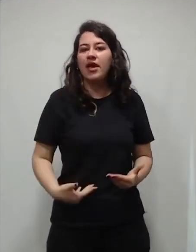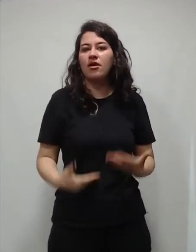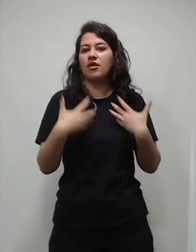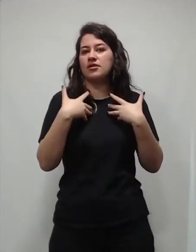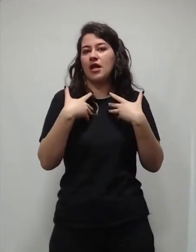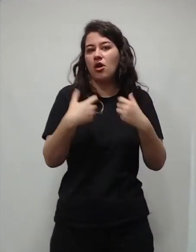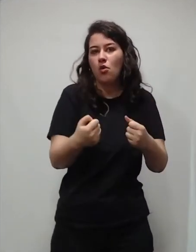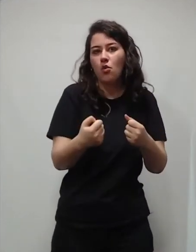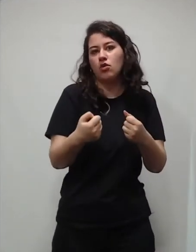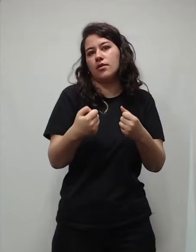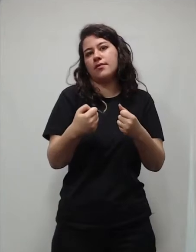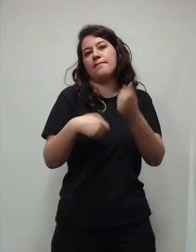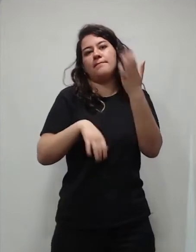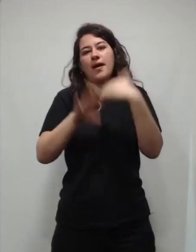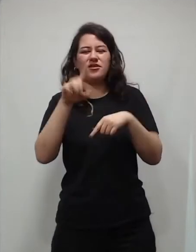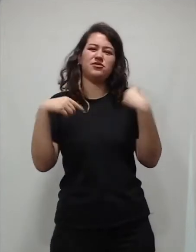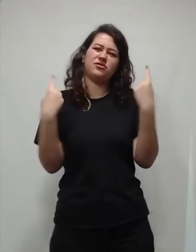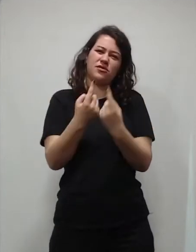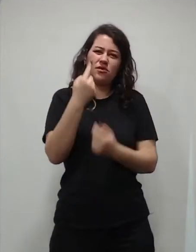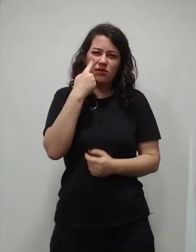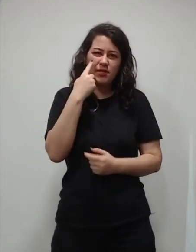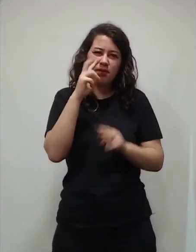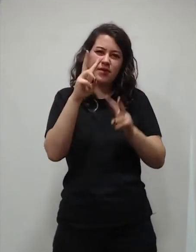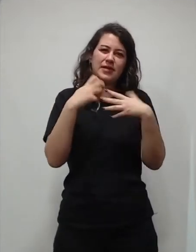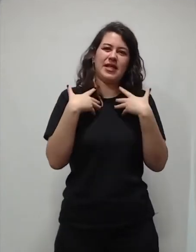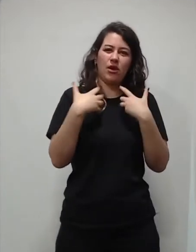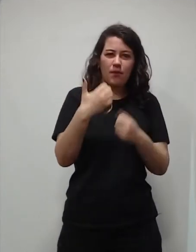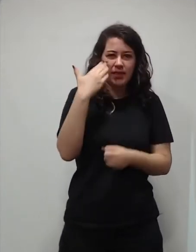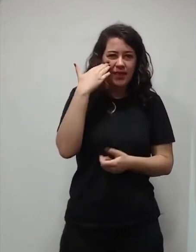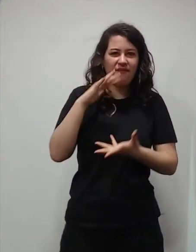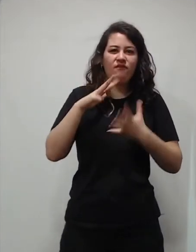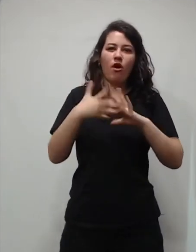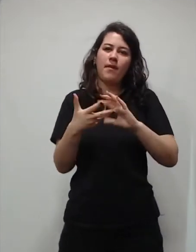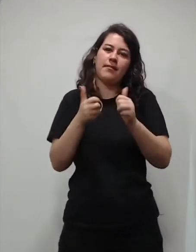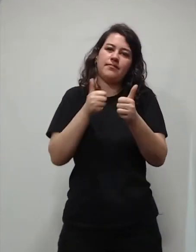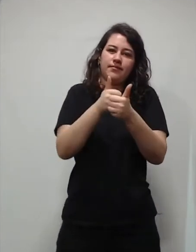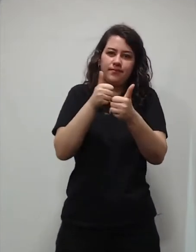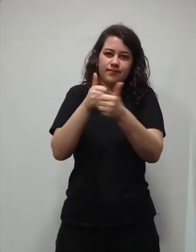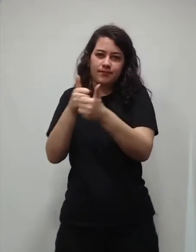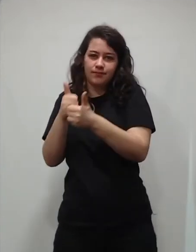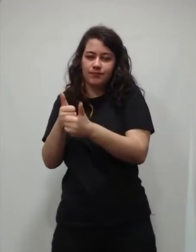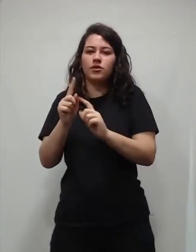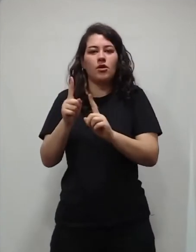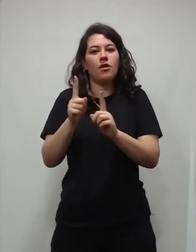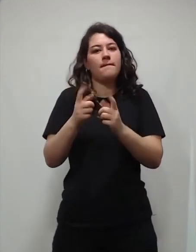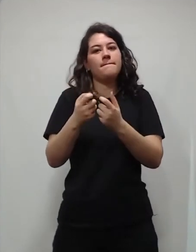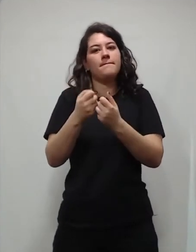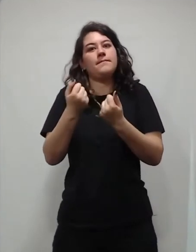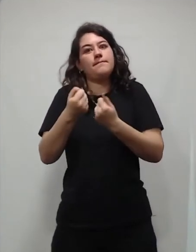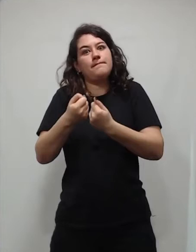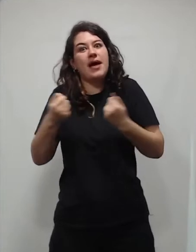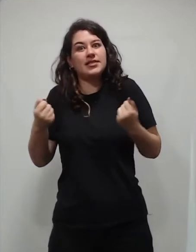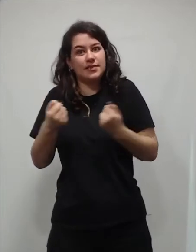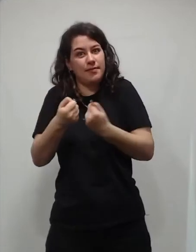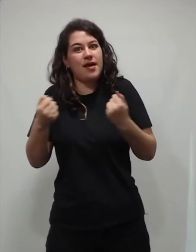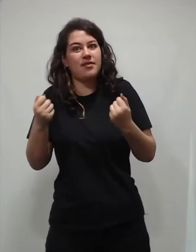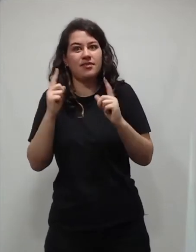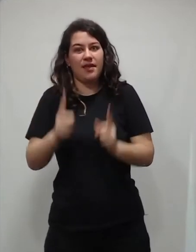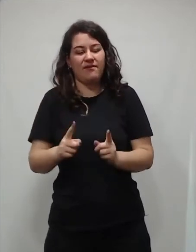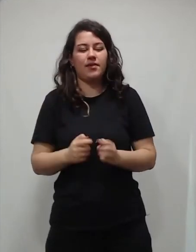vinculadas a lo más tradicional que conocemos en salud mental, como los modelos asistenciales y demás, son las que se tienen que poner en